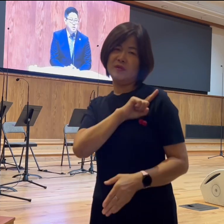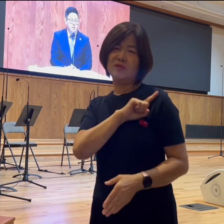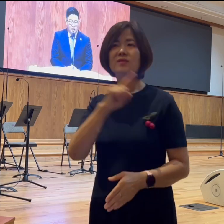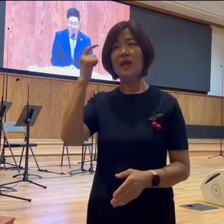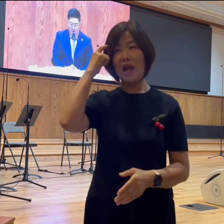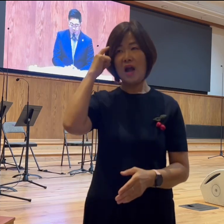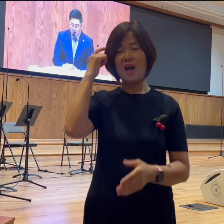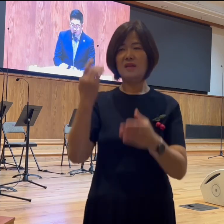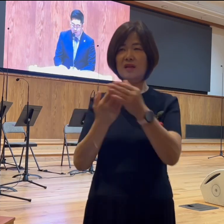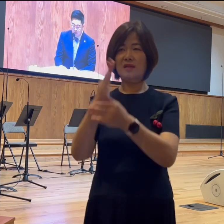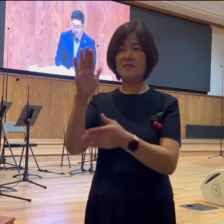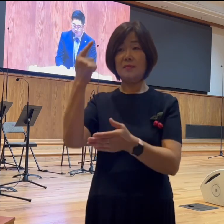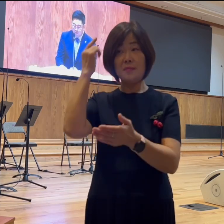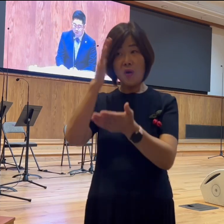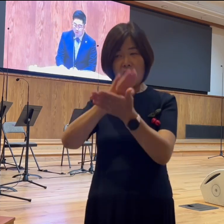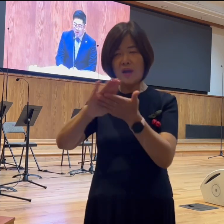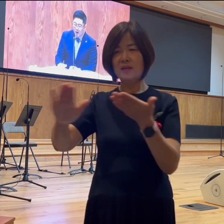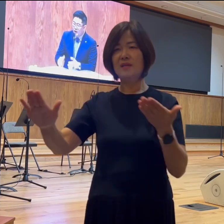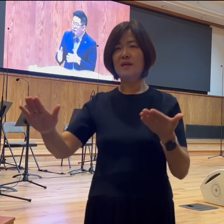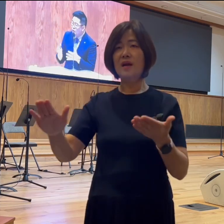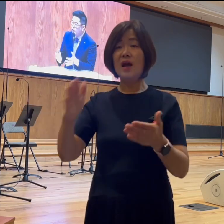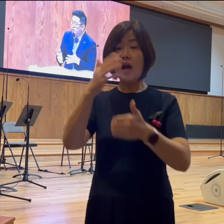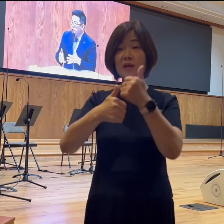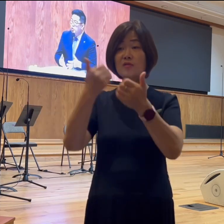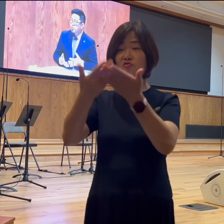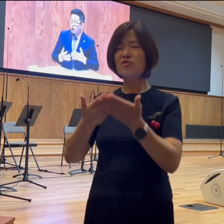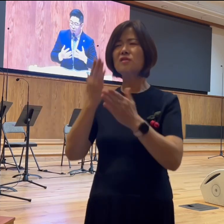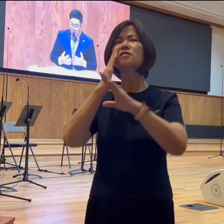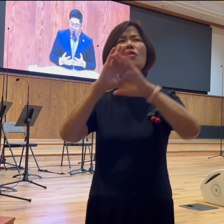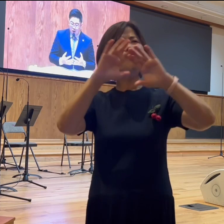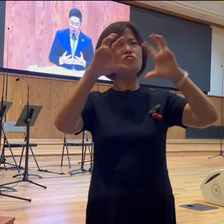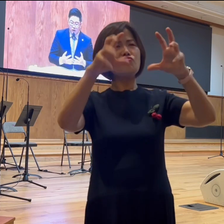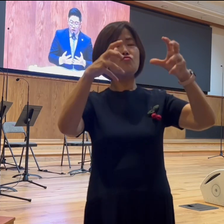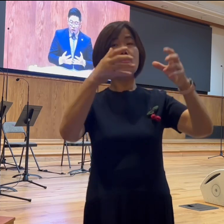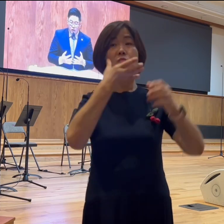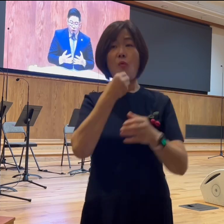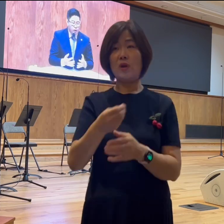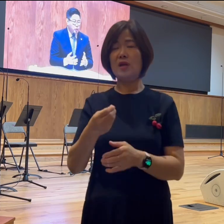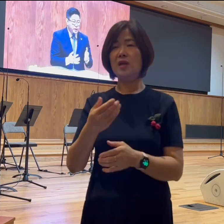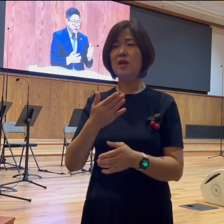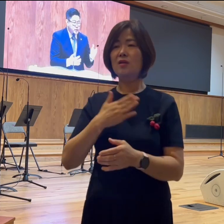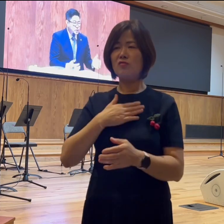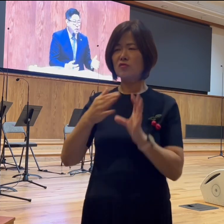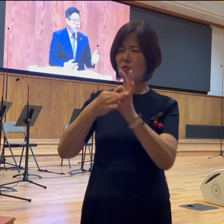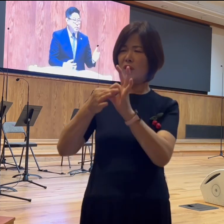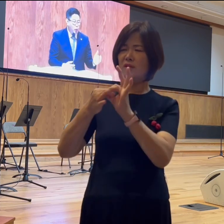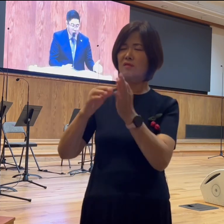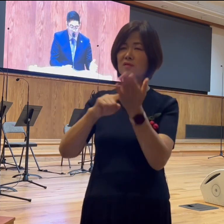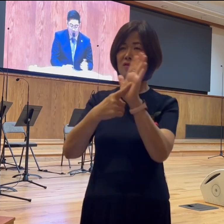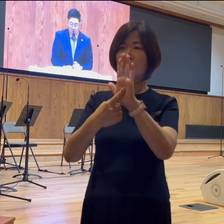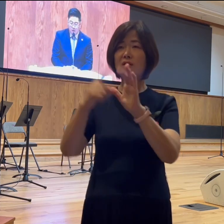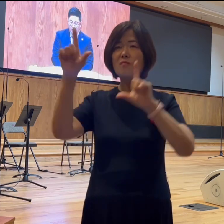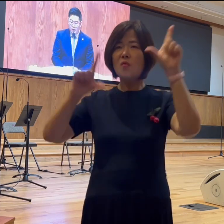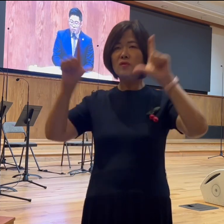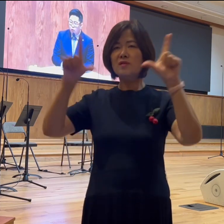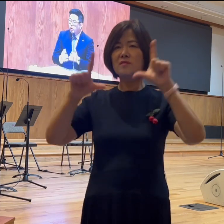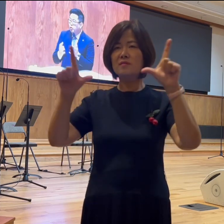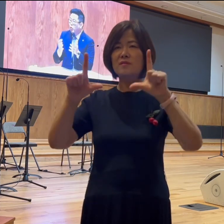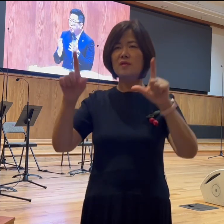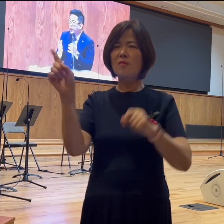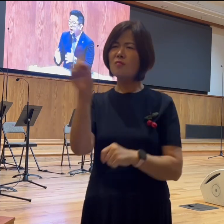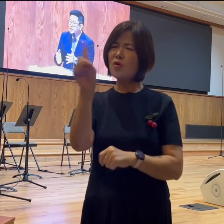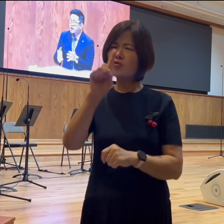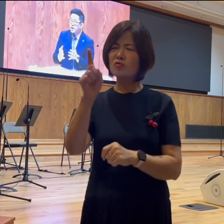떠올랐는지는 모르겠지만 하나님 주신 천국의 복이 우리를 통해서 증거되는 모습은